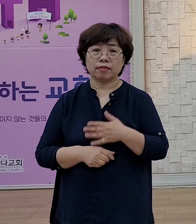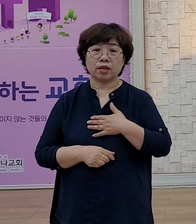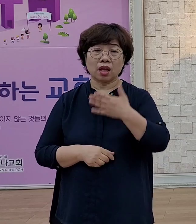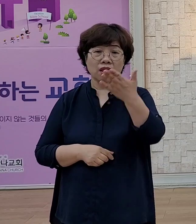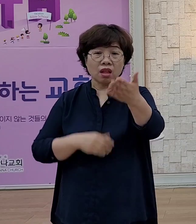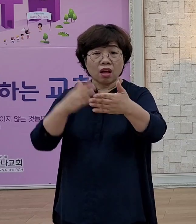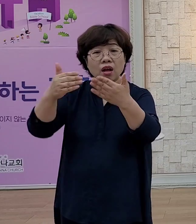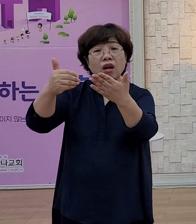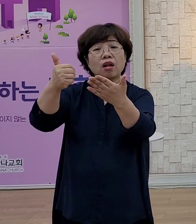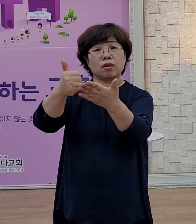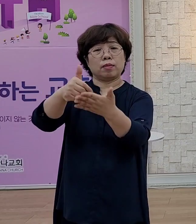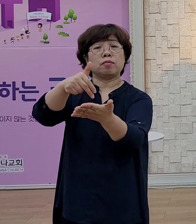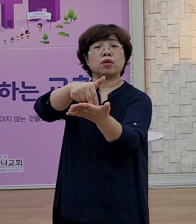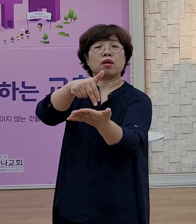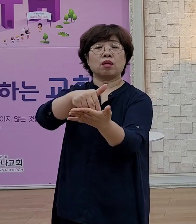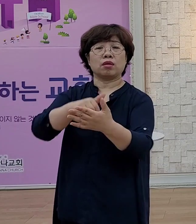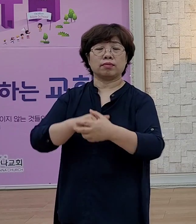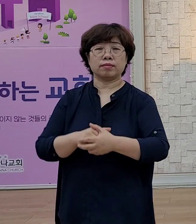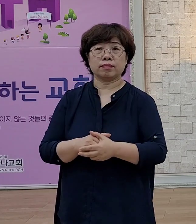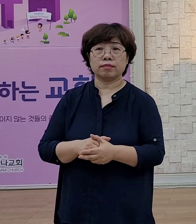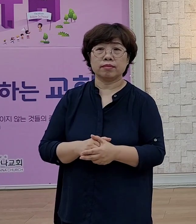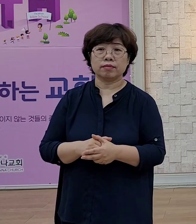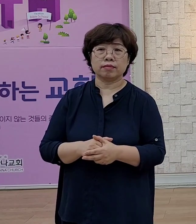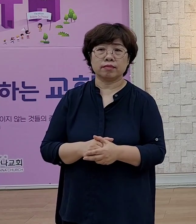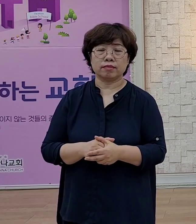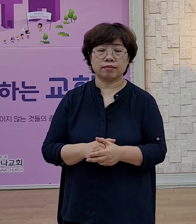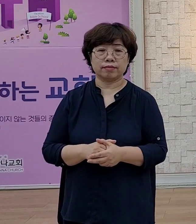나는 네 하나님이다.